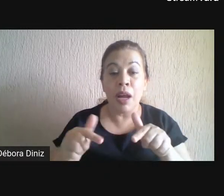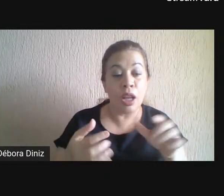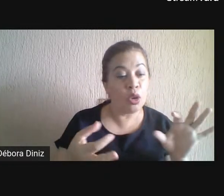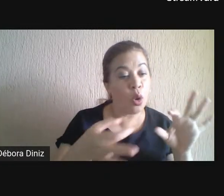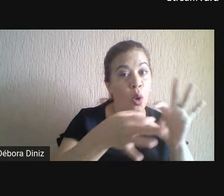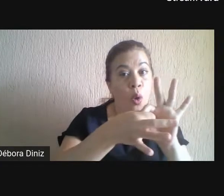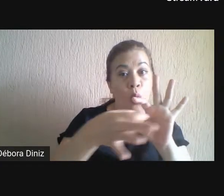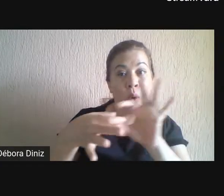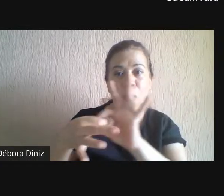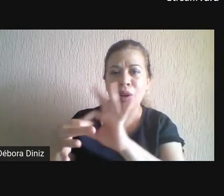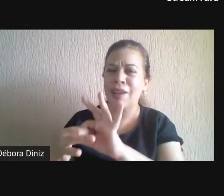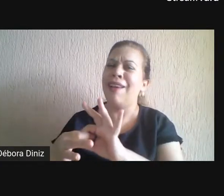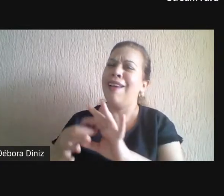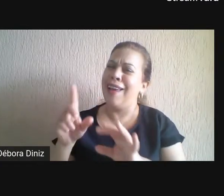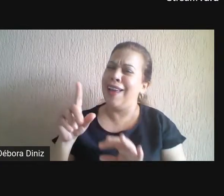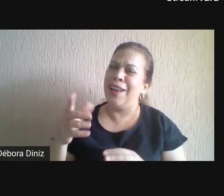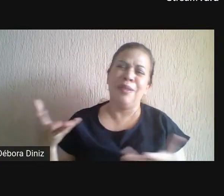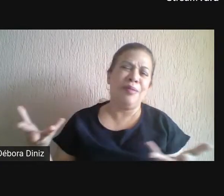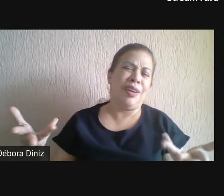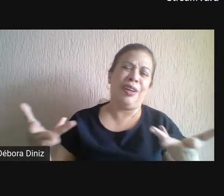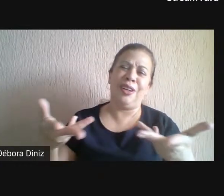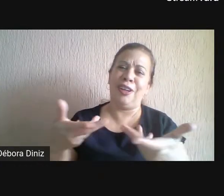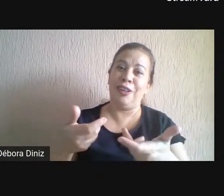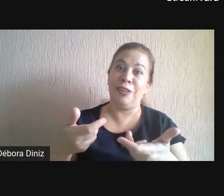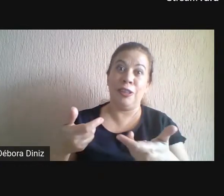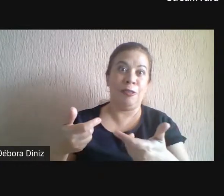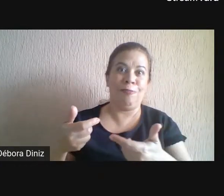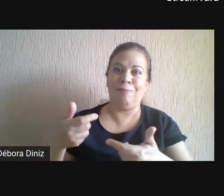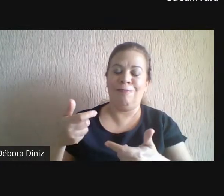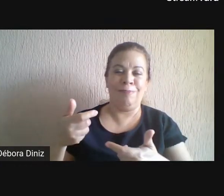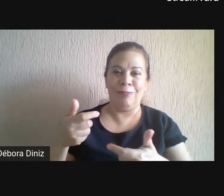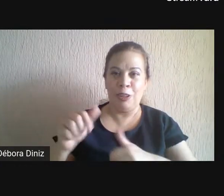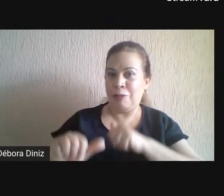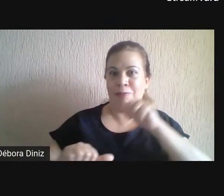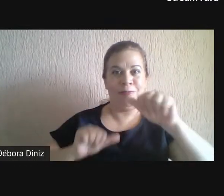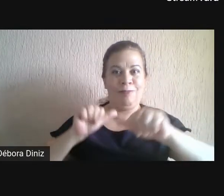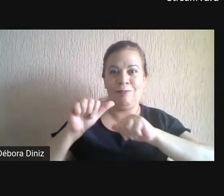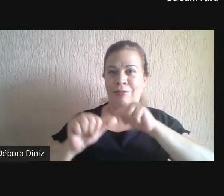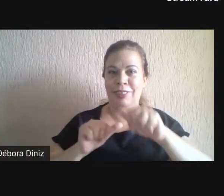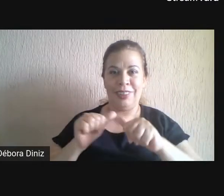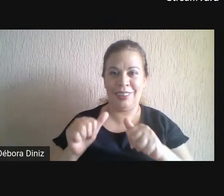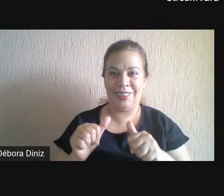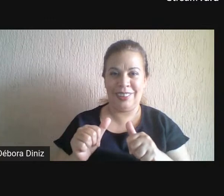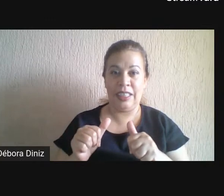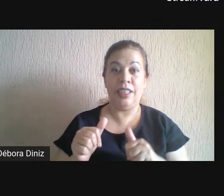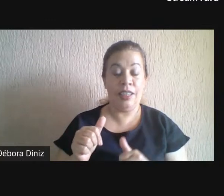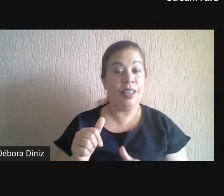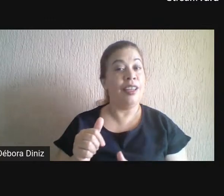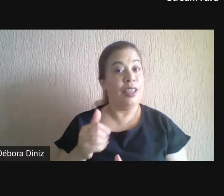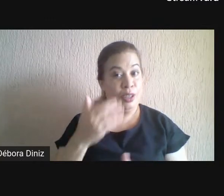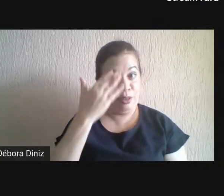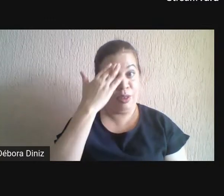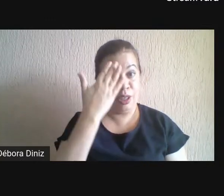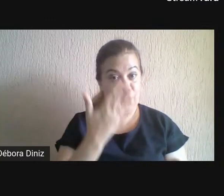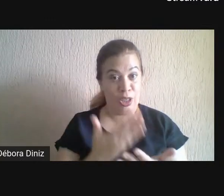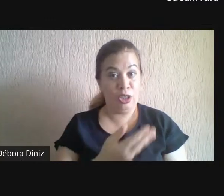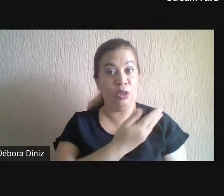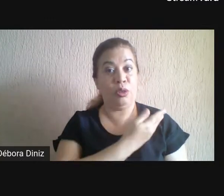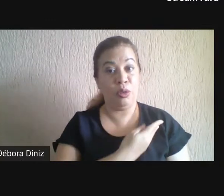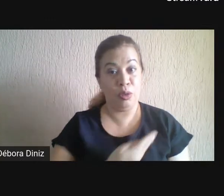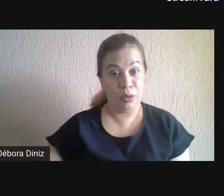Seria algo extraordinário e revolucionário, e acredito que num governo democrático e